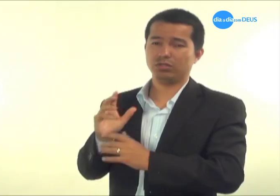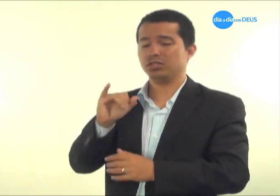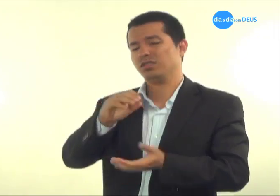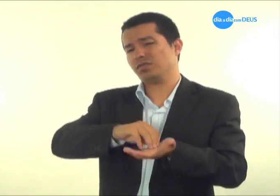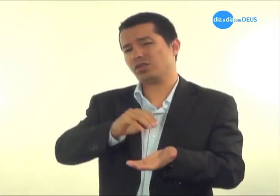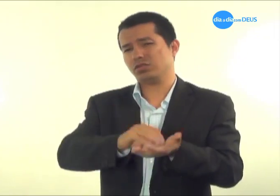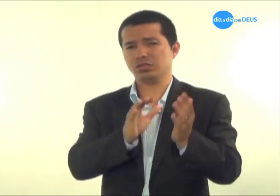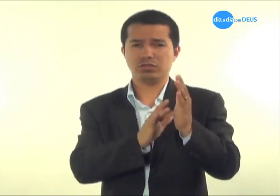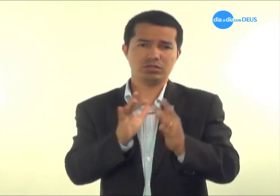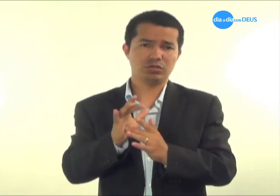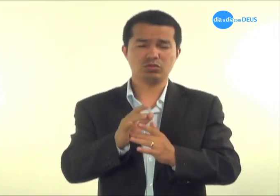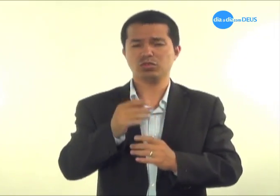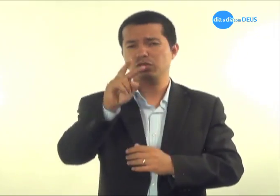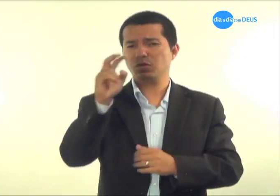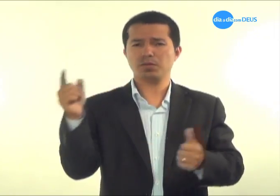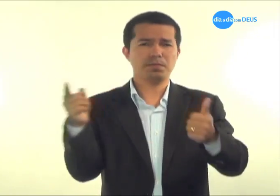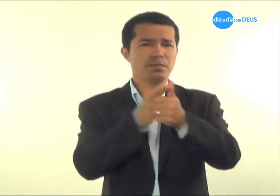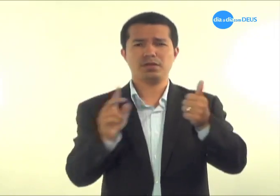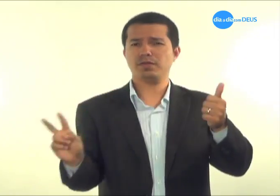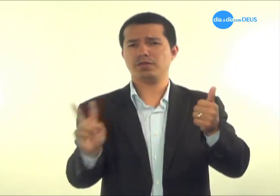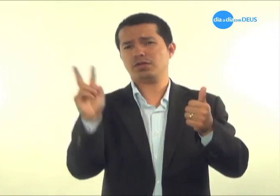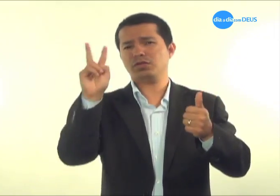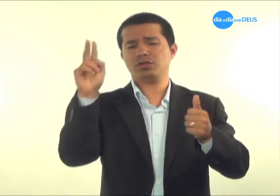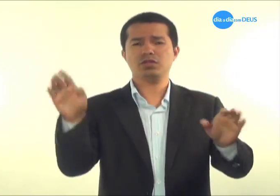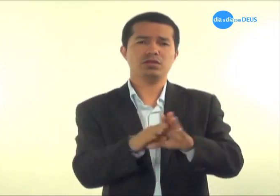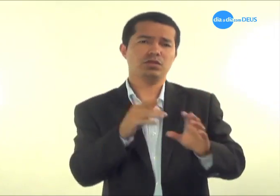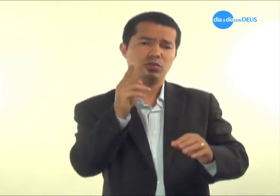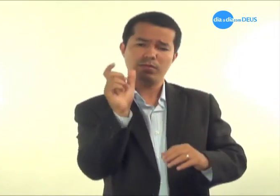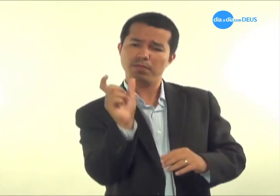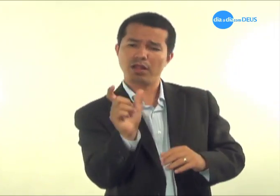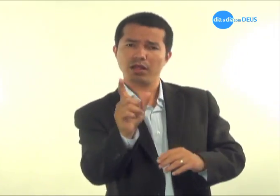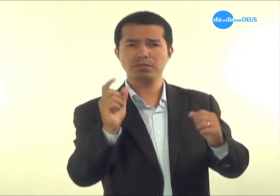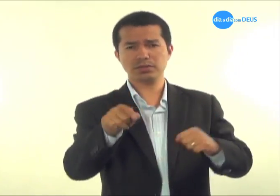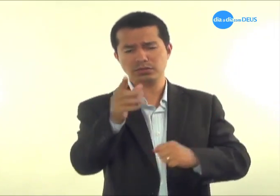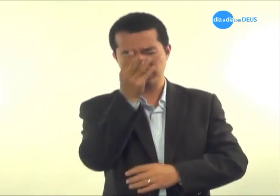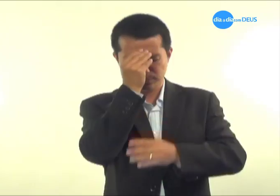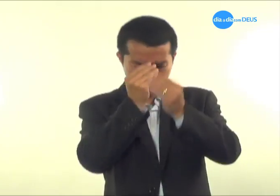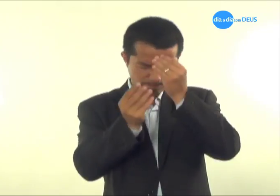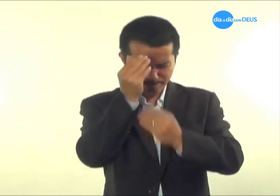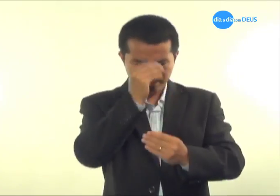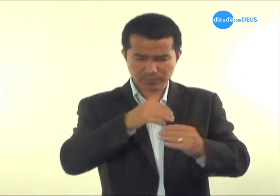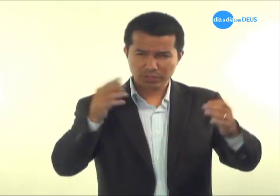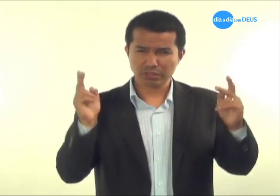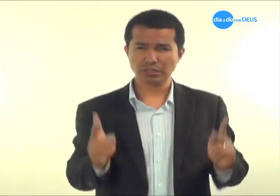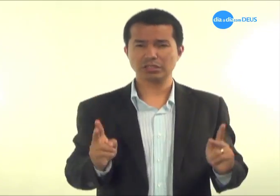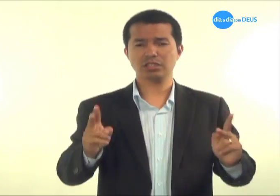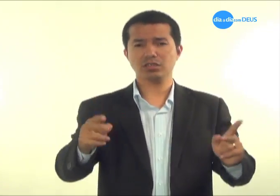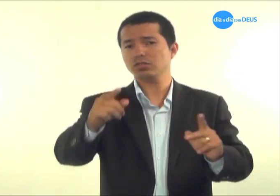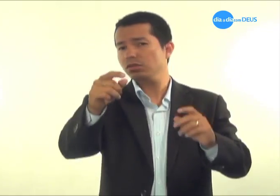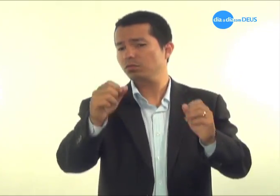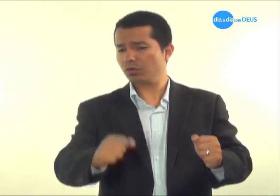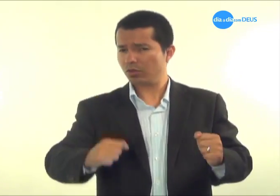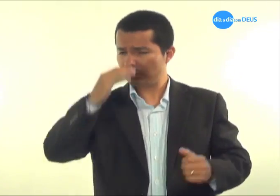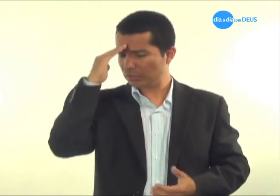seu valor maior, se a comunhão com Ele não for a sua aspiração, se a sua palavra não for a sua regra de fé e prática, então pode